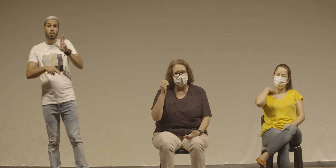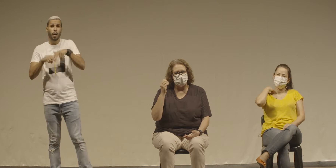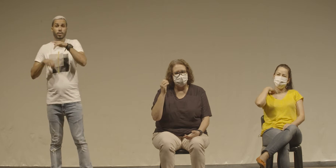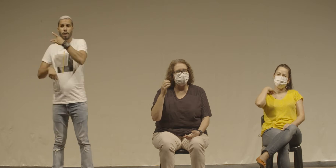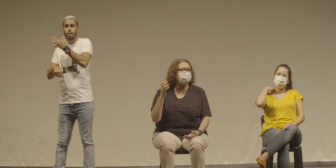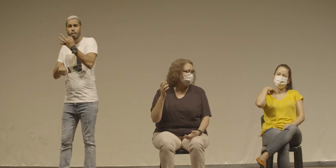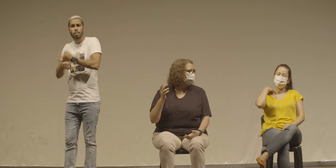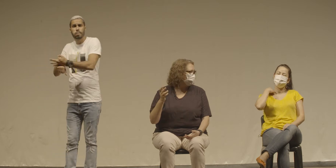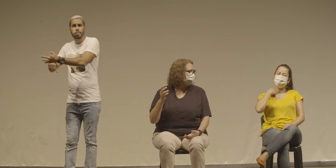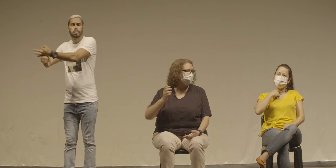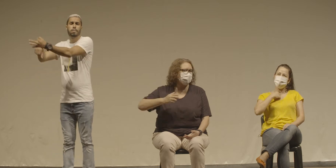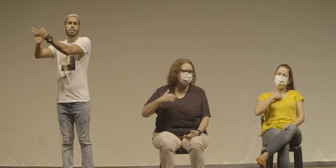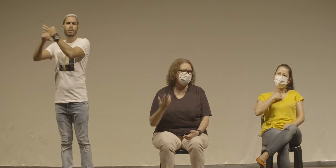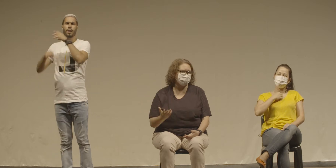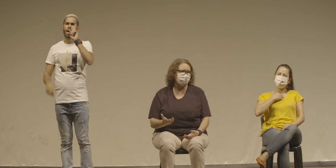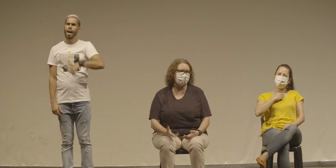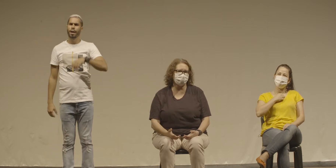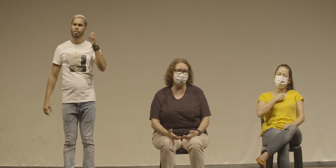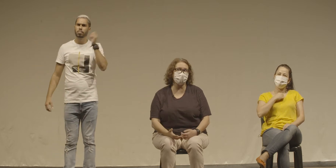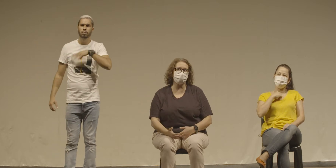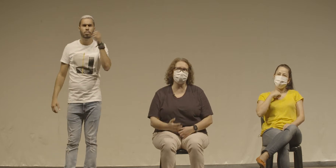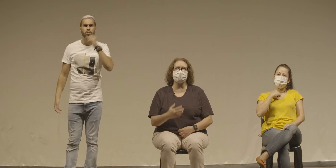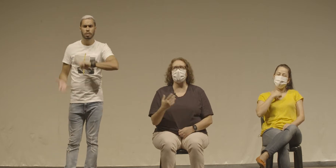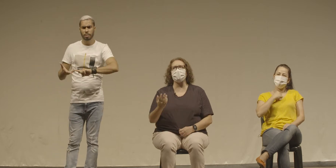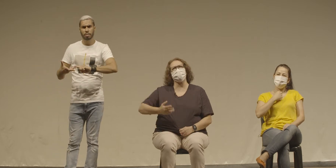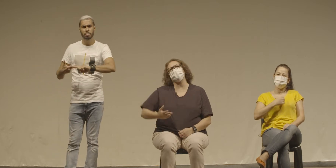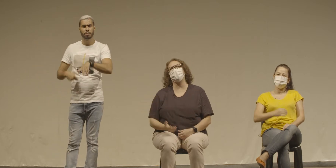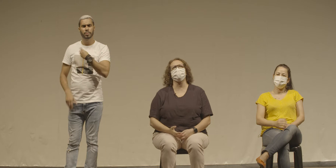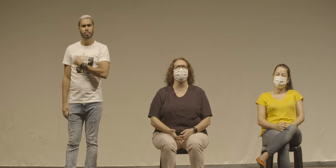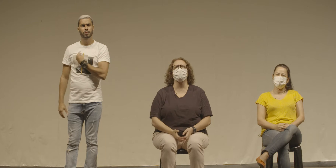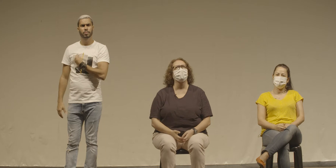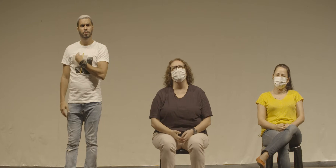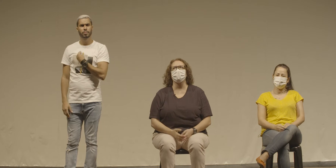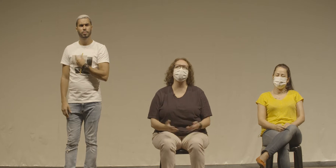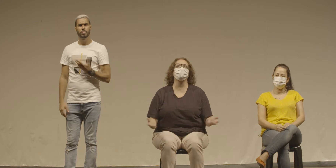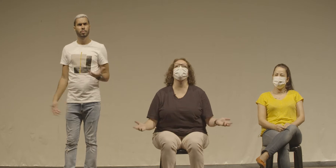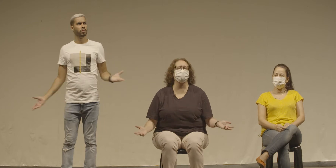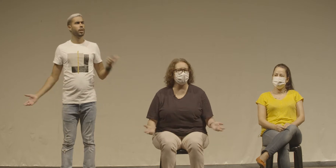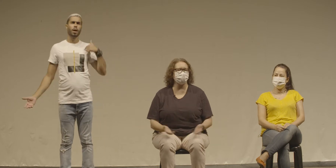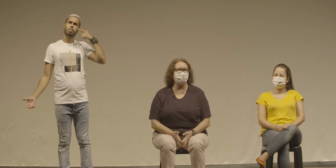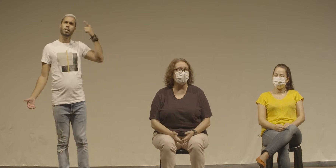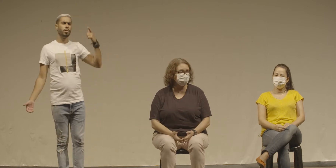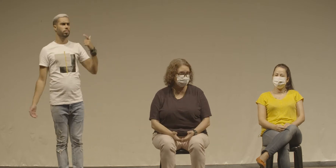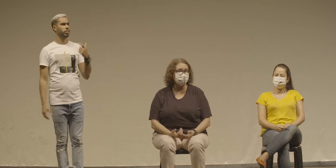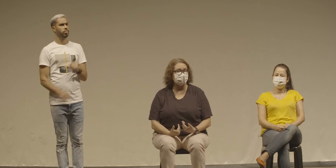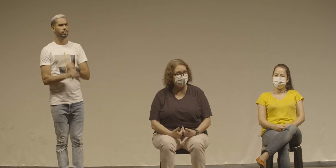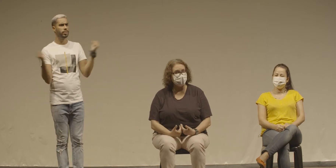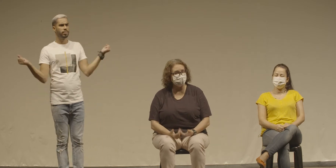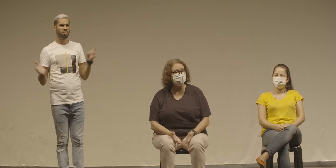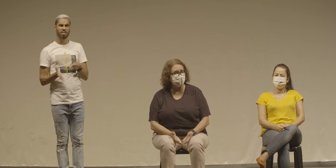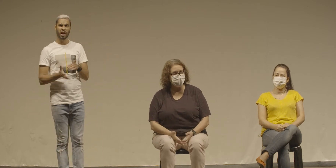de absurdo, né, que a gente escuta e fala, isso não é possível que isso seja verdade. E